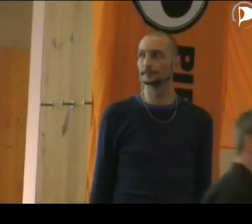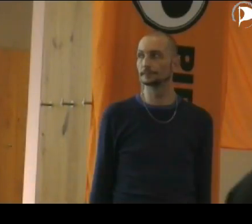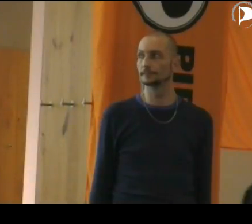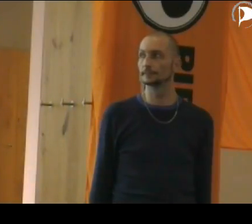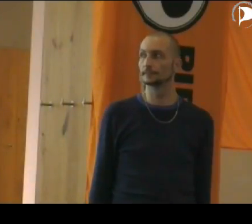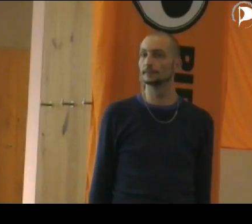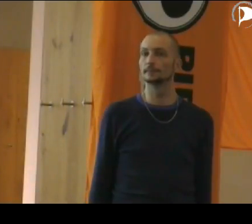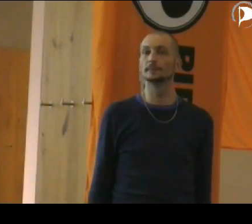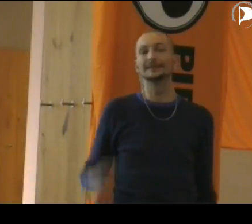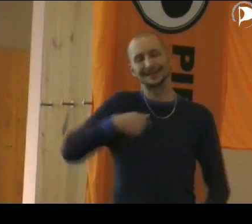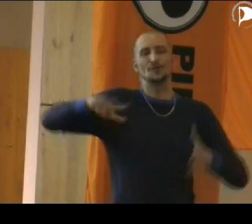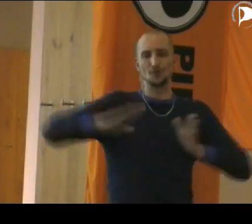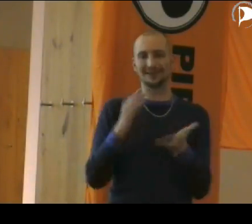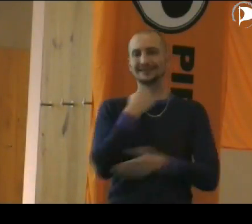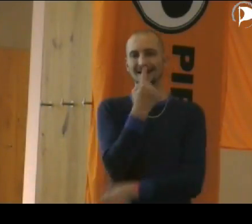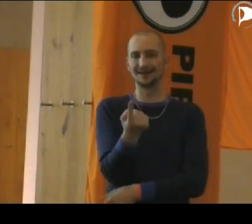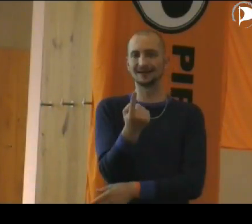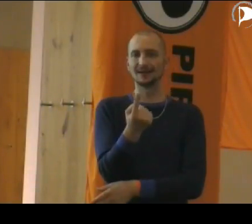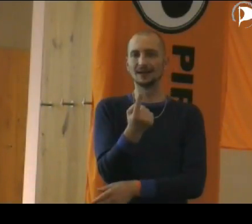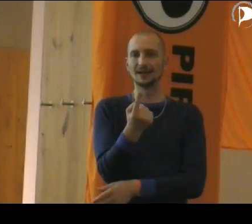ich weiß nicht groß